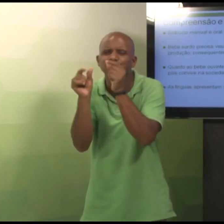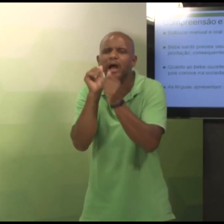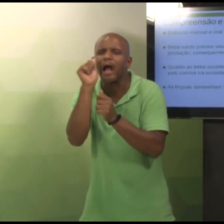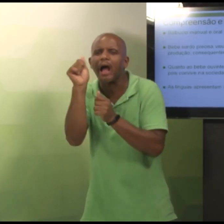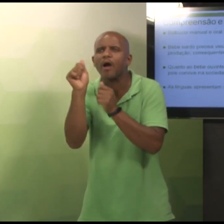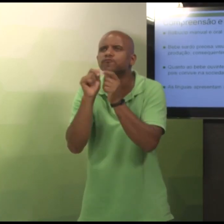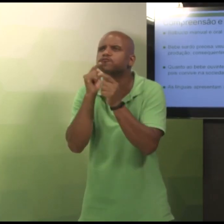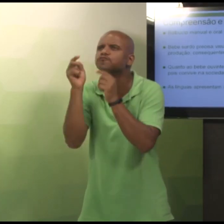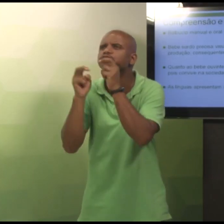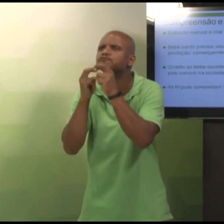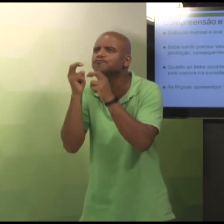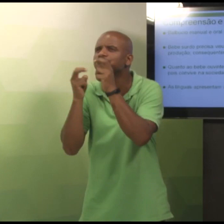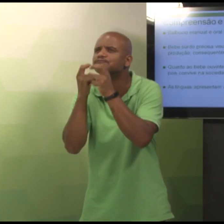pronúncia,